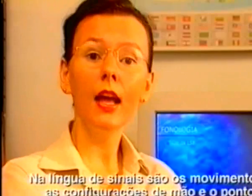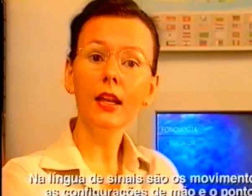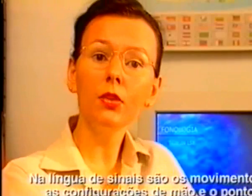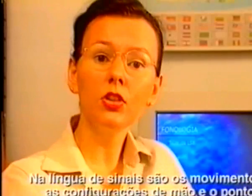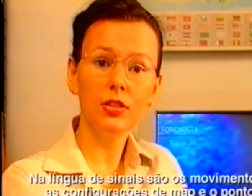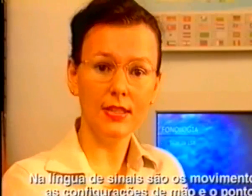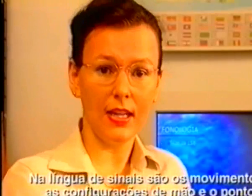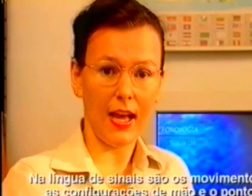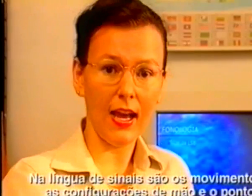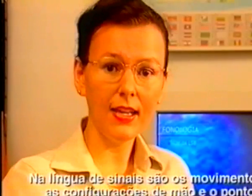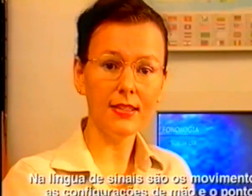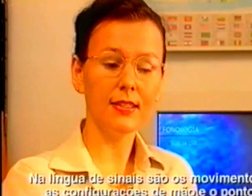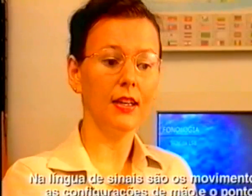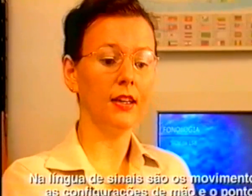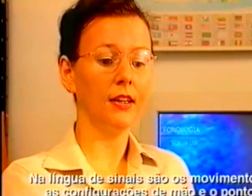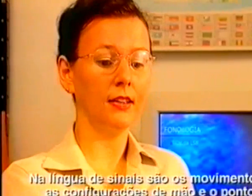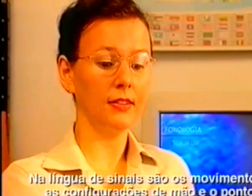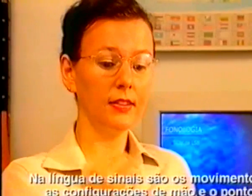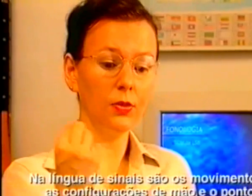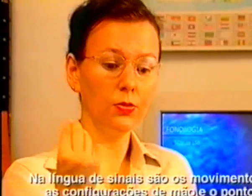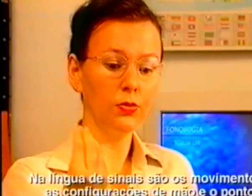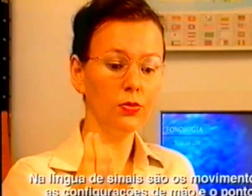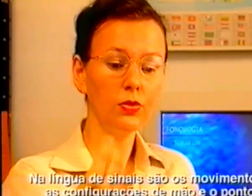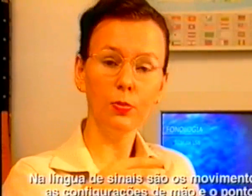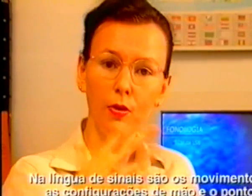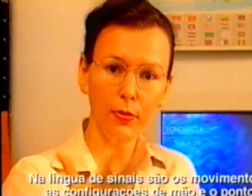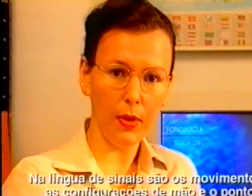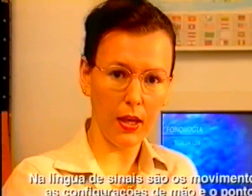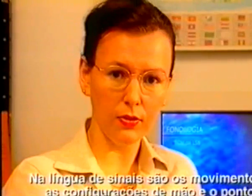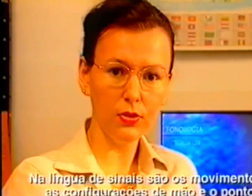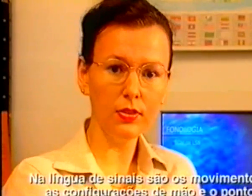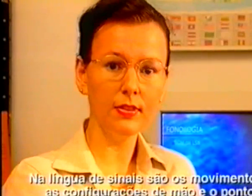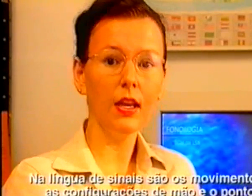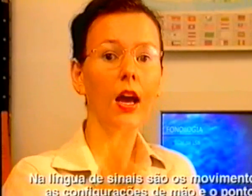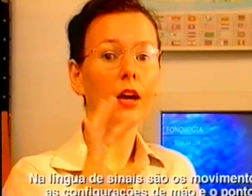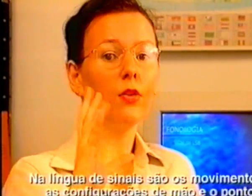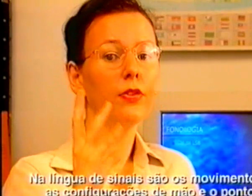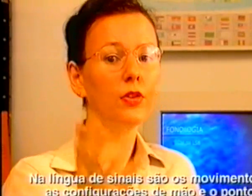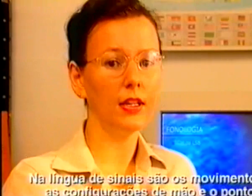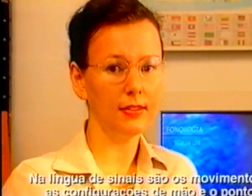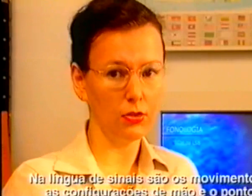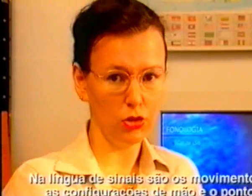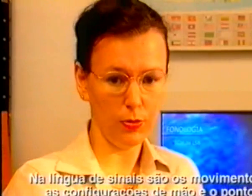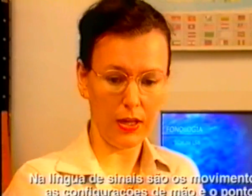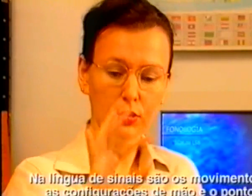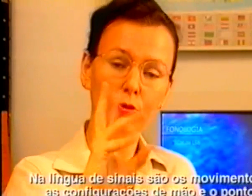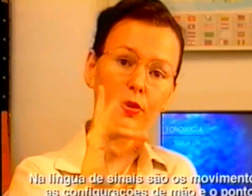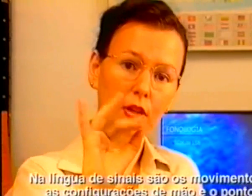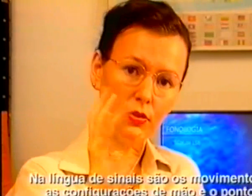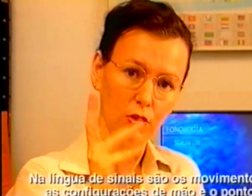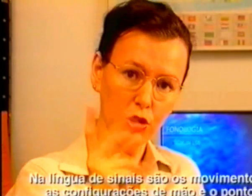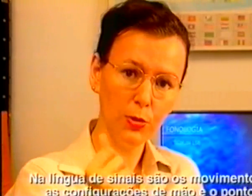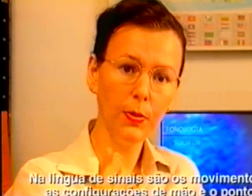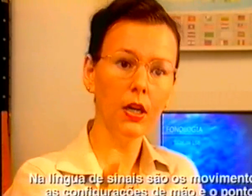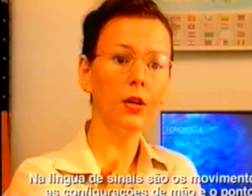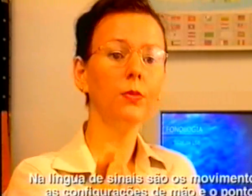Na língua de sinais, são os movimentos, as configurações de